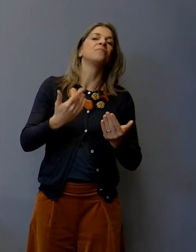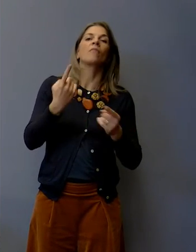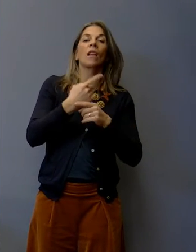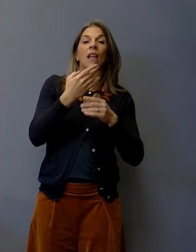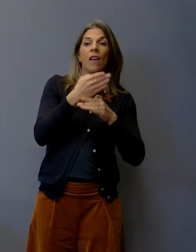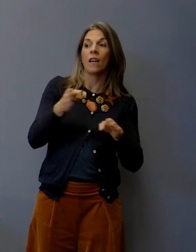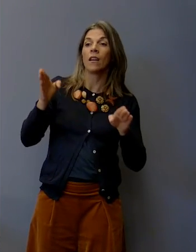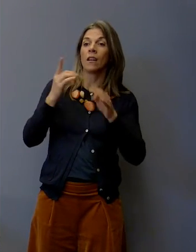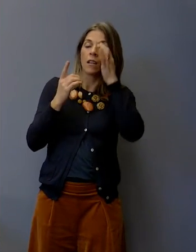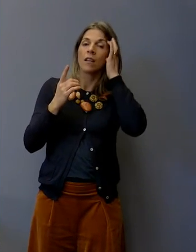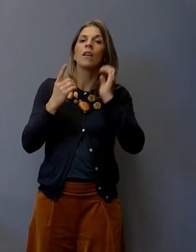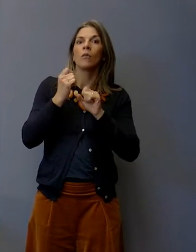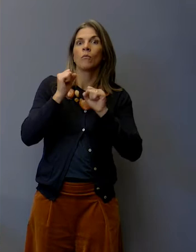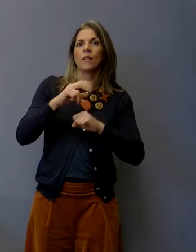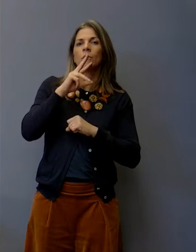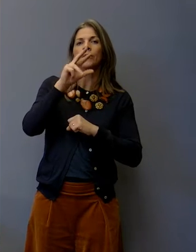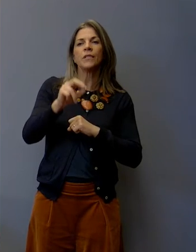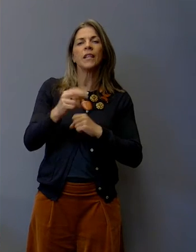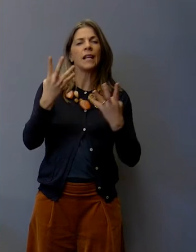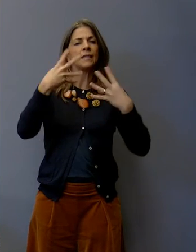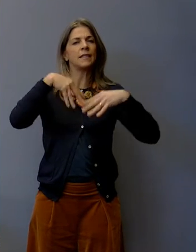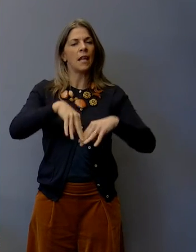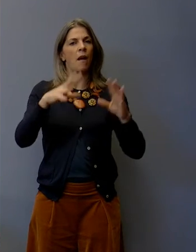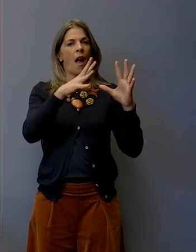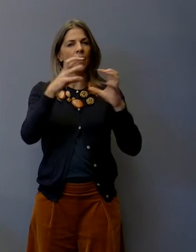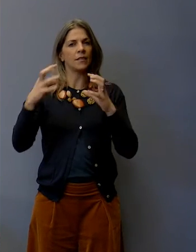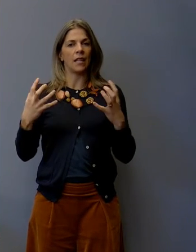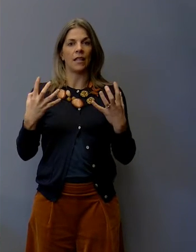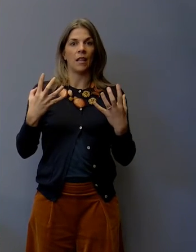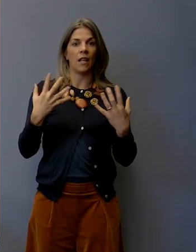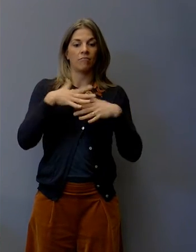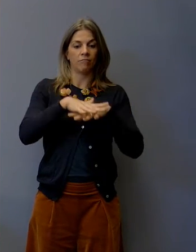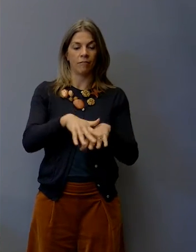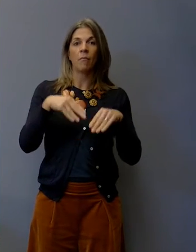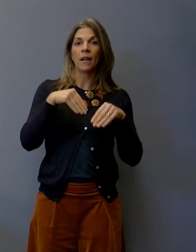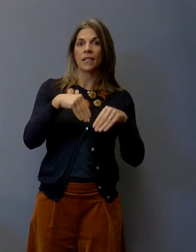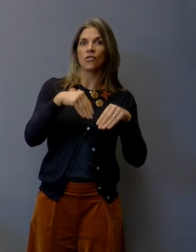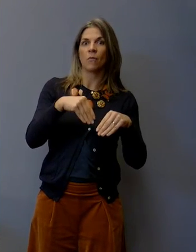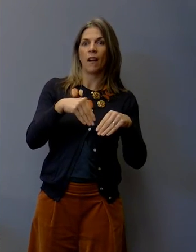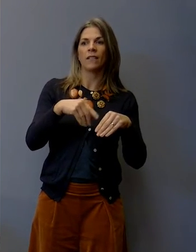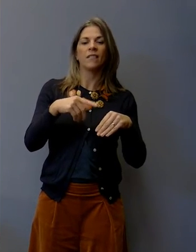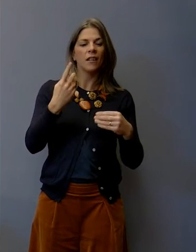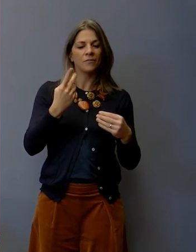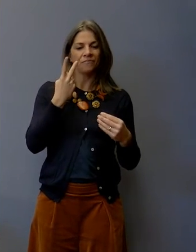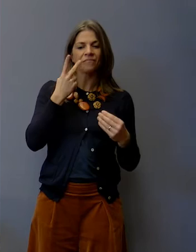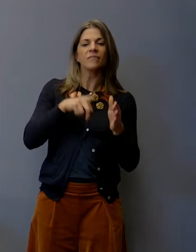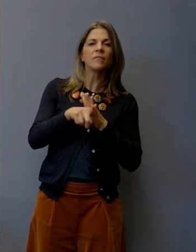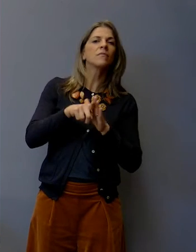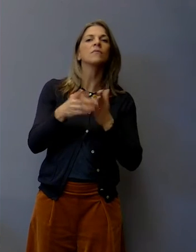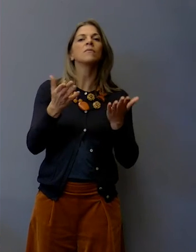nel merito possiamo fermare oggettivamente che il sistema delle aziende partecipate così come amministrato lascia sul terreno la città mal servita